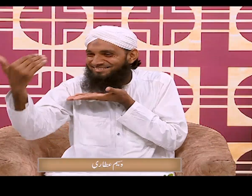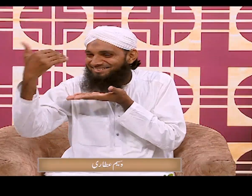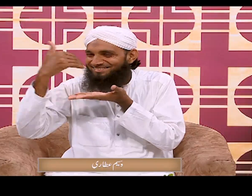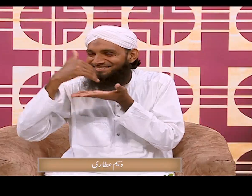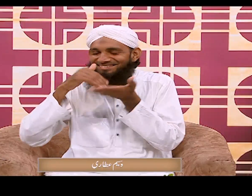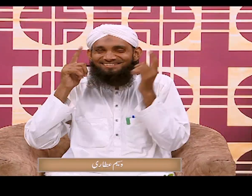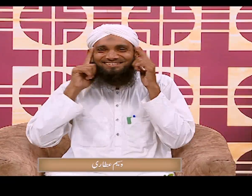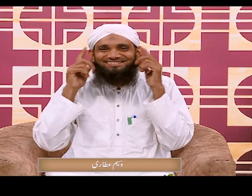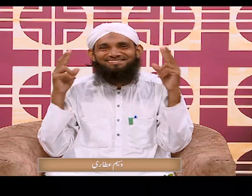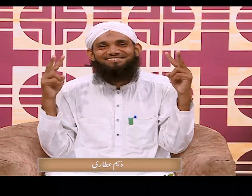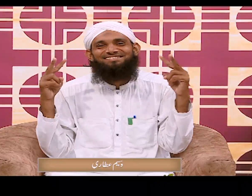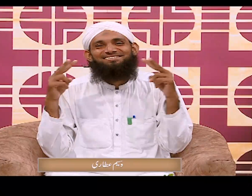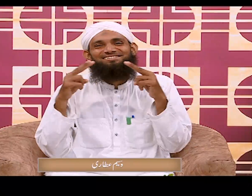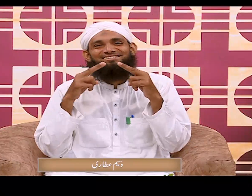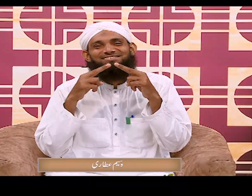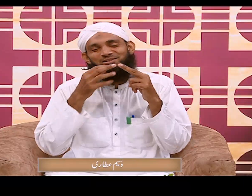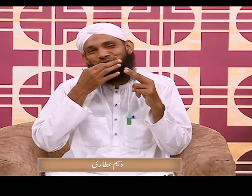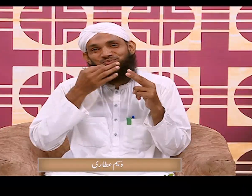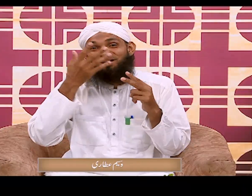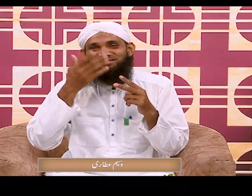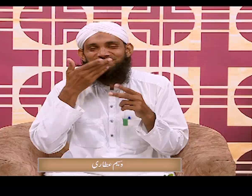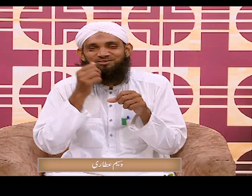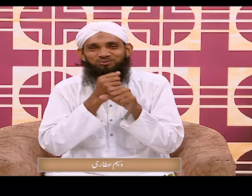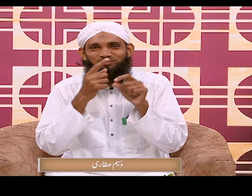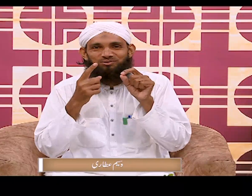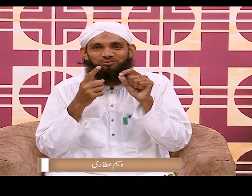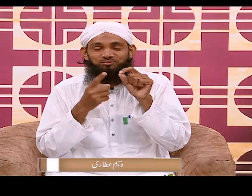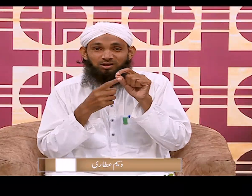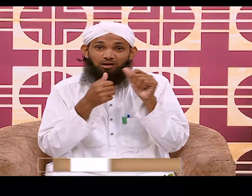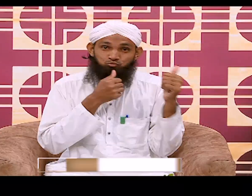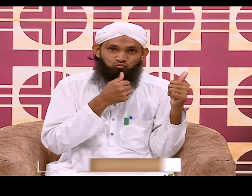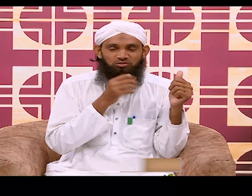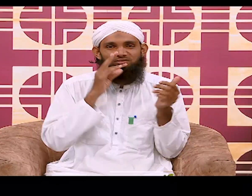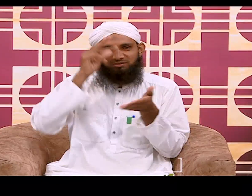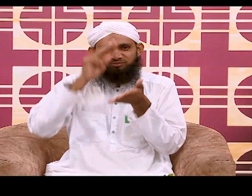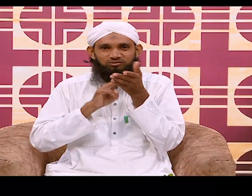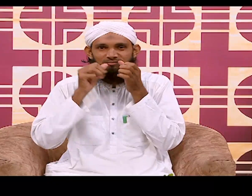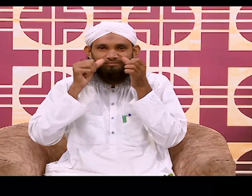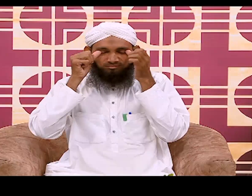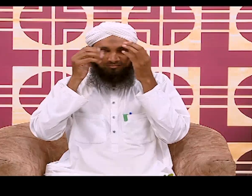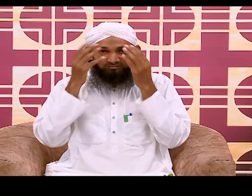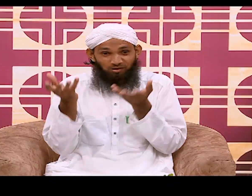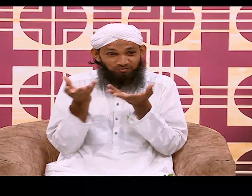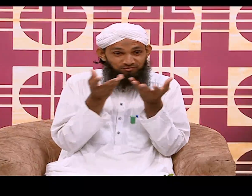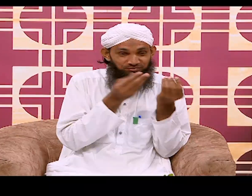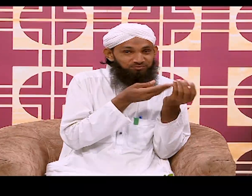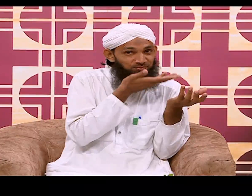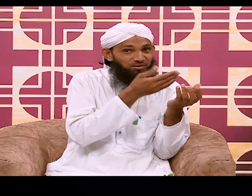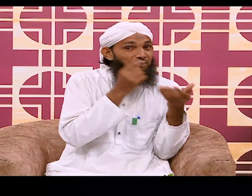صلی اللہ علیہ وسلم کی زیارت نصیب ہوئی۔ آپ صلی اللہ علیہ وآلہ وسلم نے بیٹے کی مبارکباد دیتے